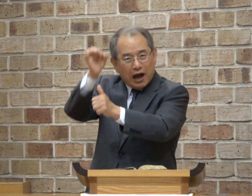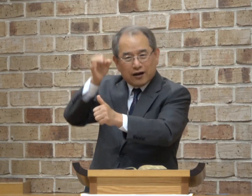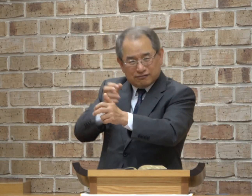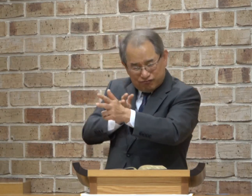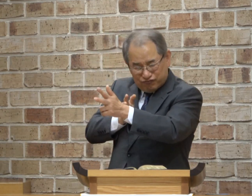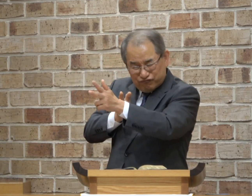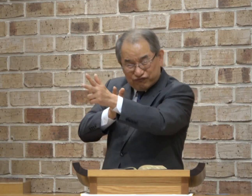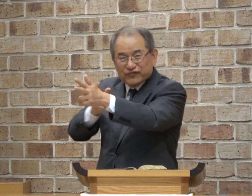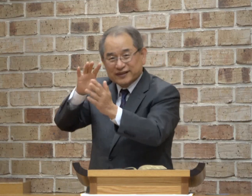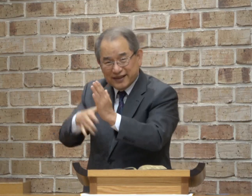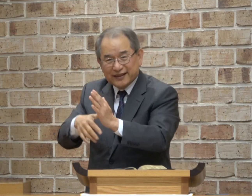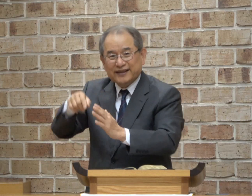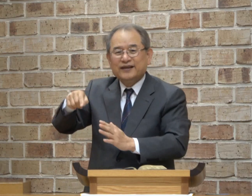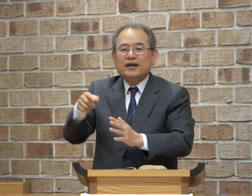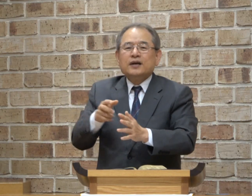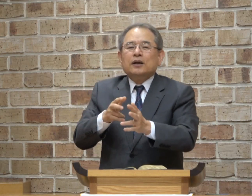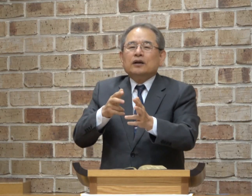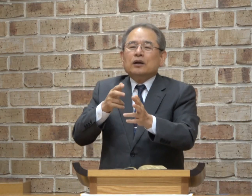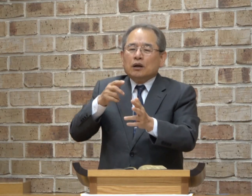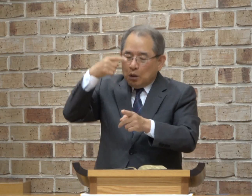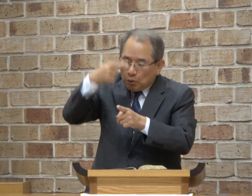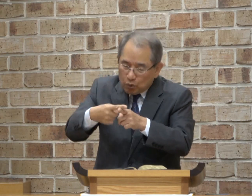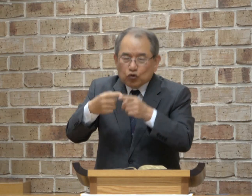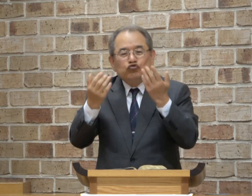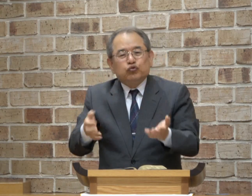예수 믿는 사람이 되어서 죄의 열차를 타고 갈 때